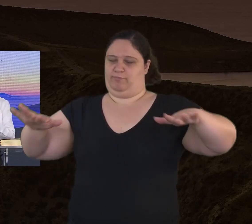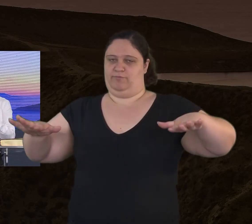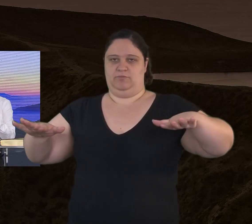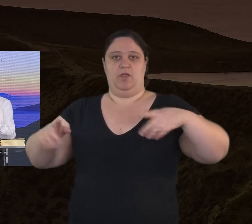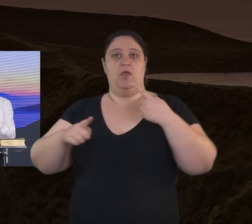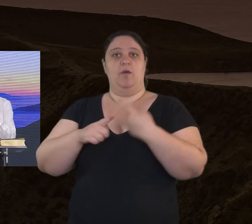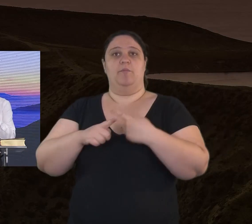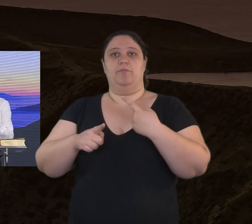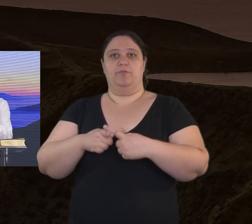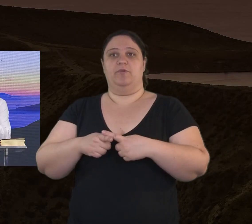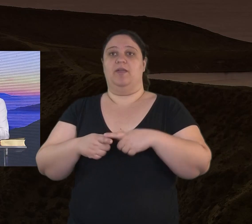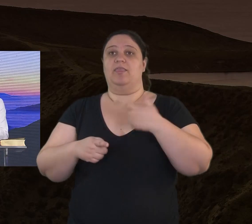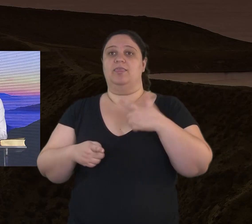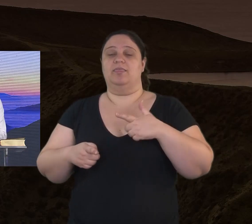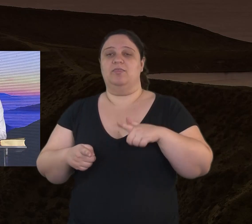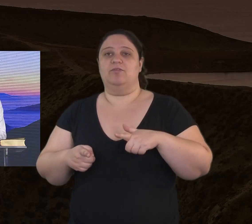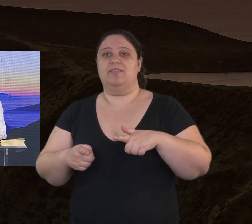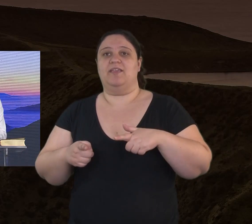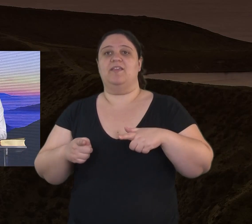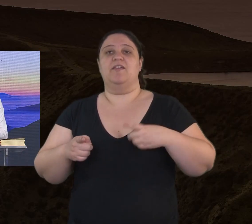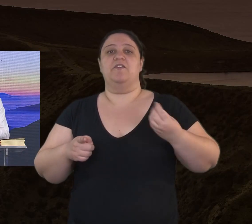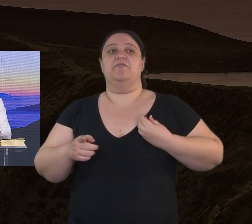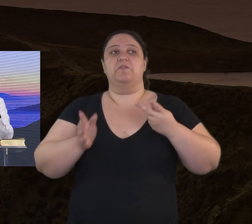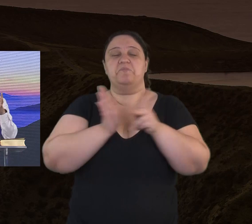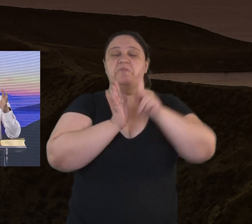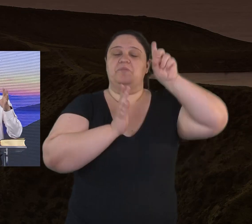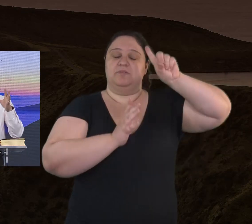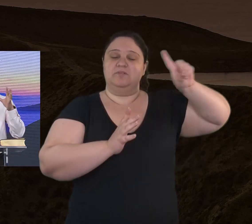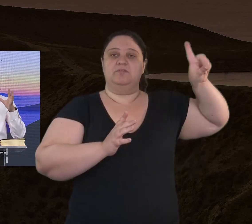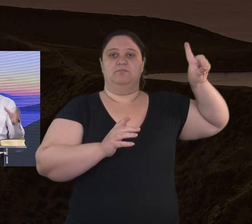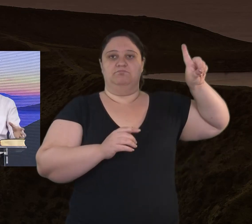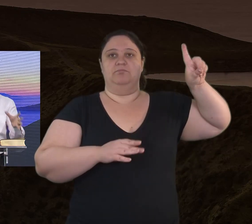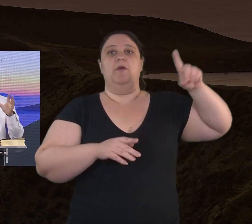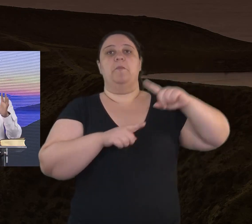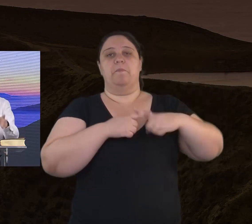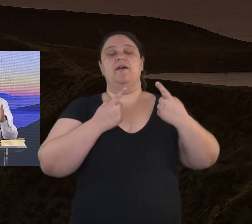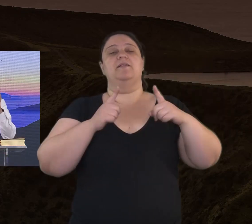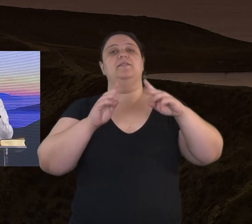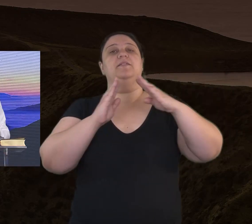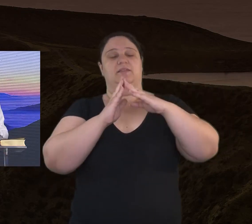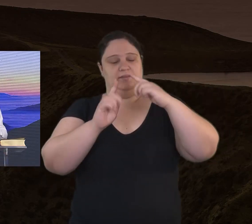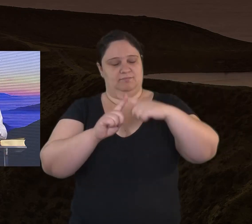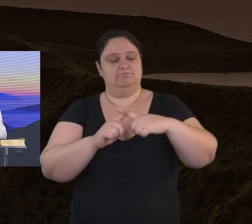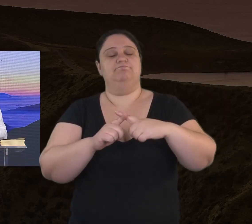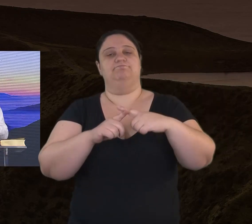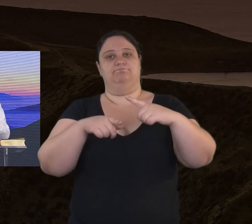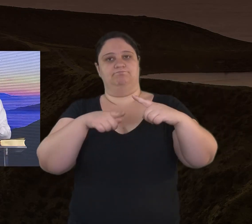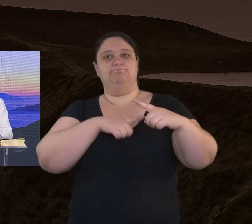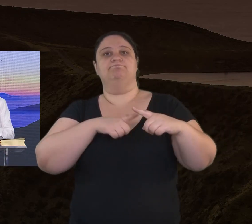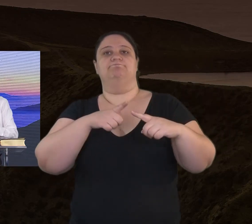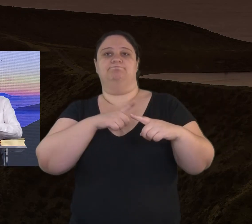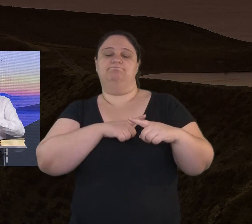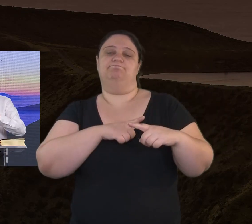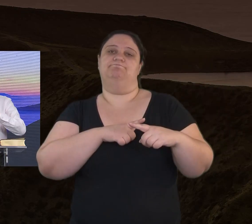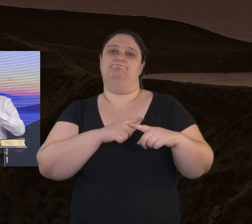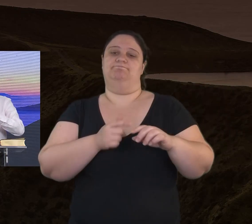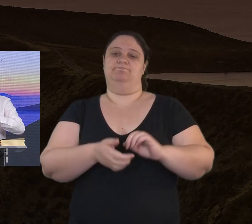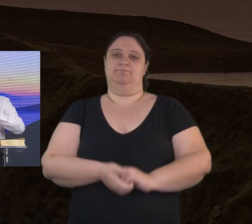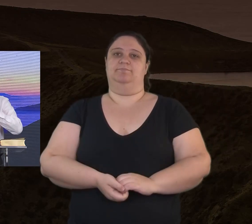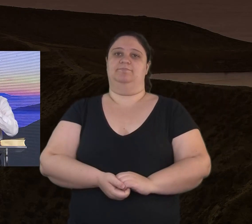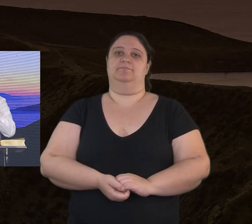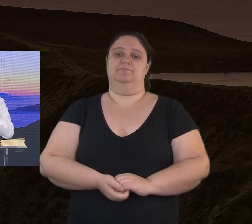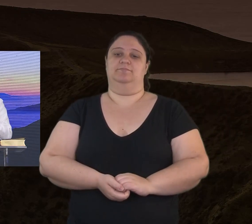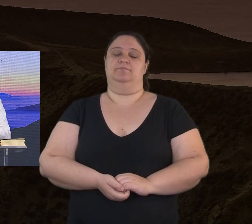criação não possui a sua vida e natureza, mas a igreja possui a sua vida e natureza, e a igreja